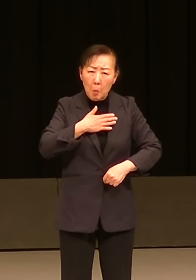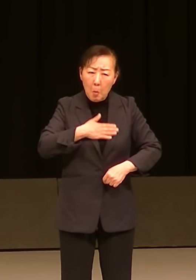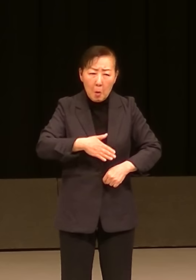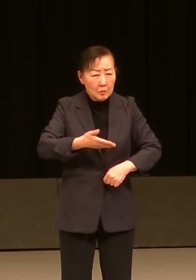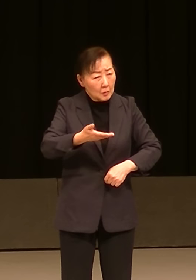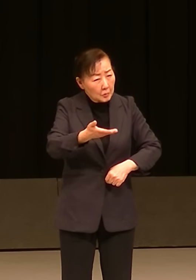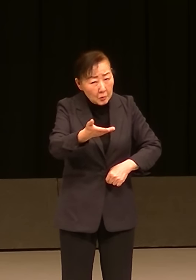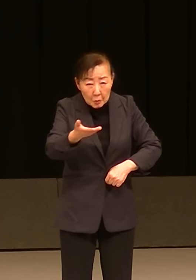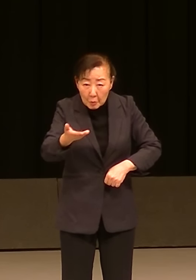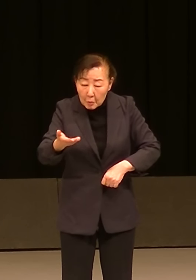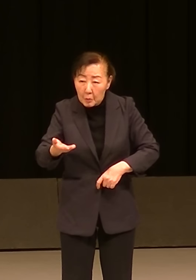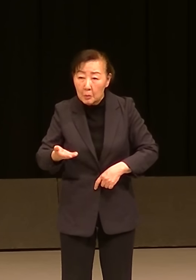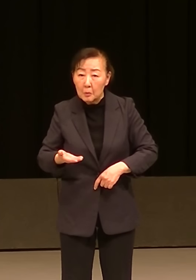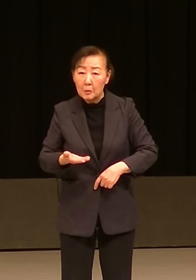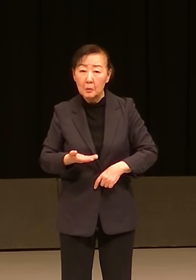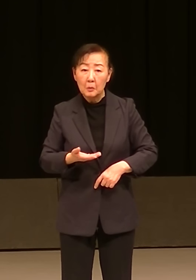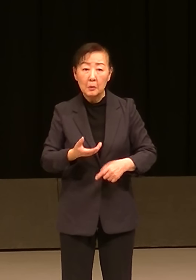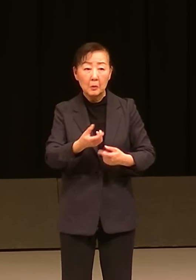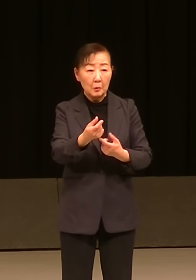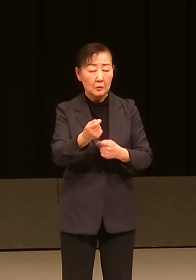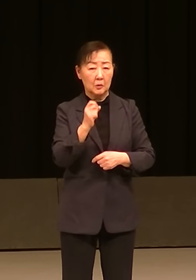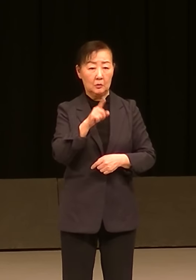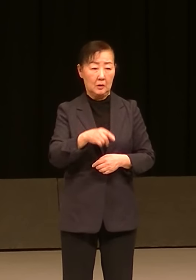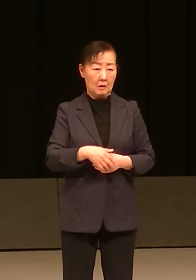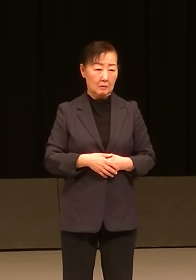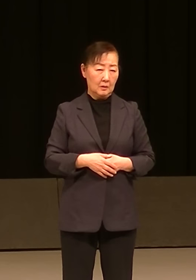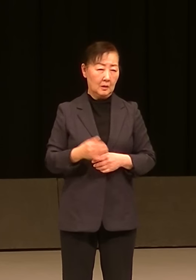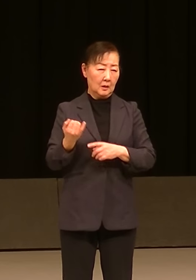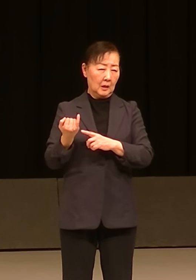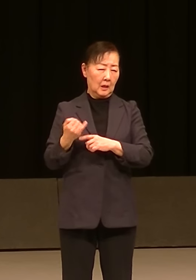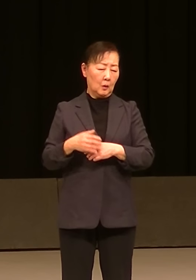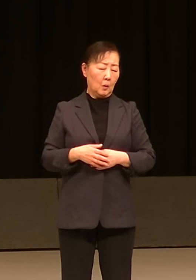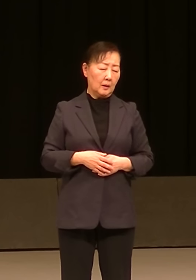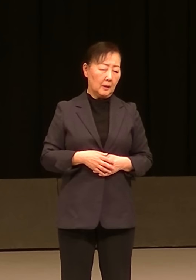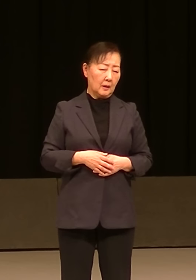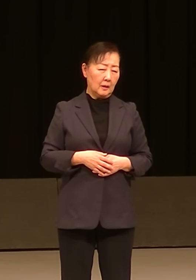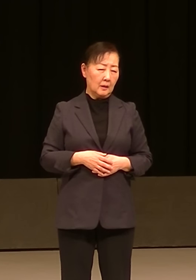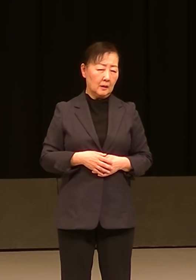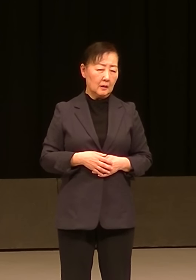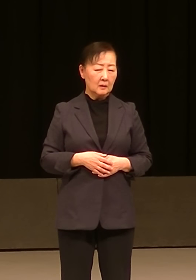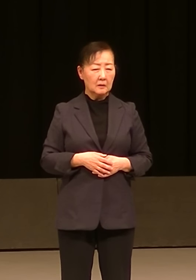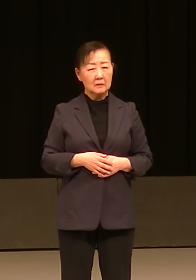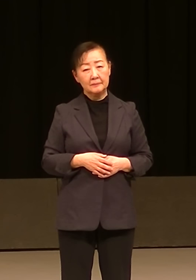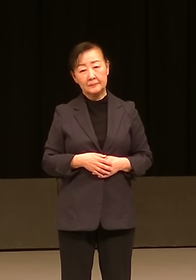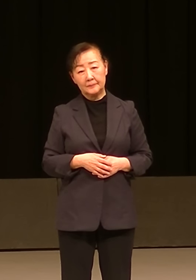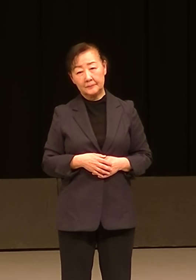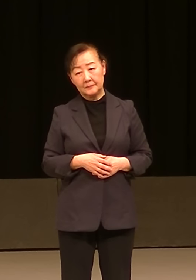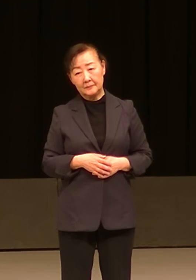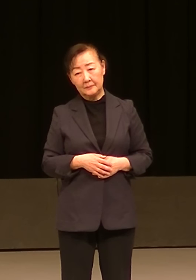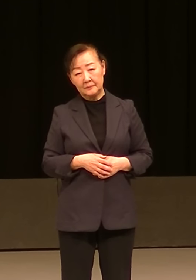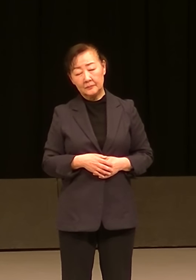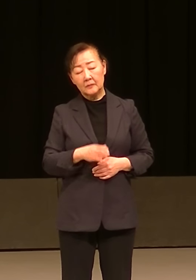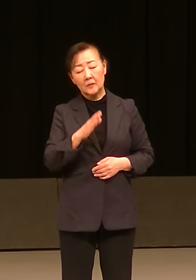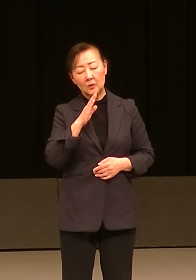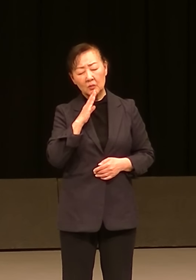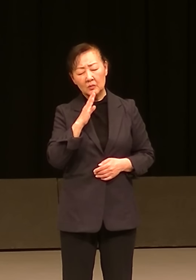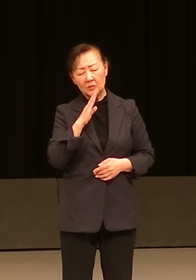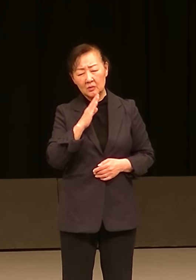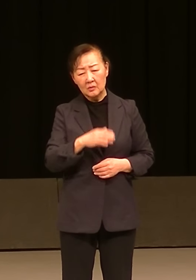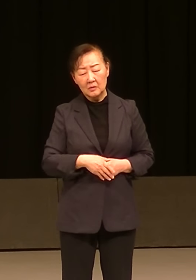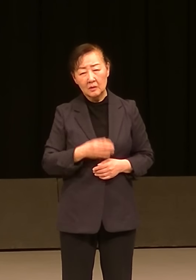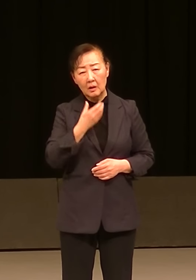りますでしょうと言ったんですね。これがまあなんと、もう本当にこ